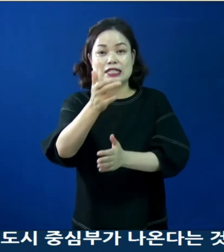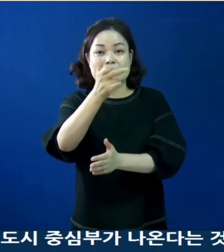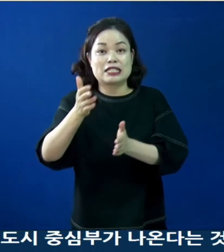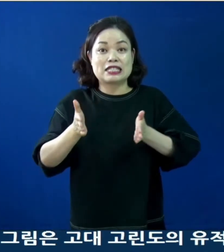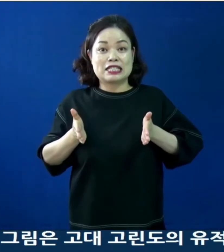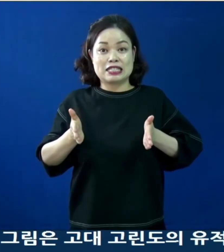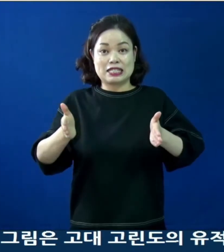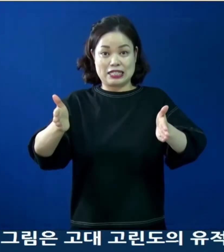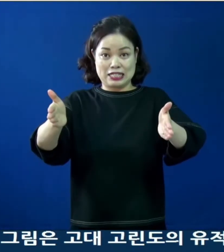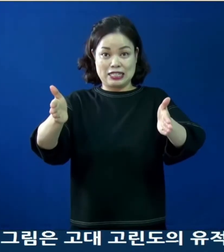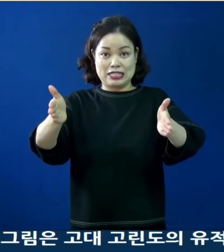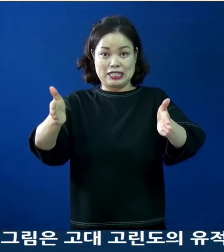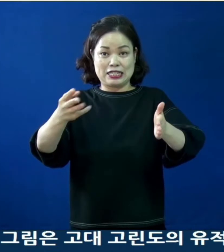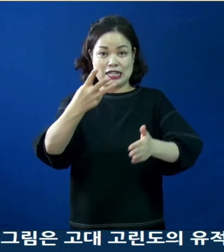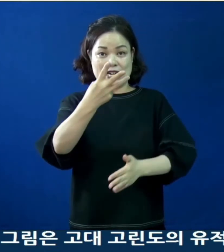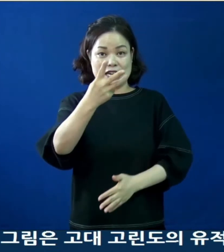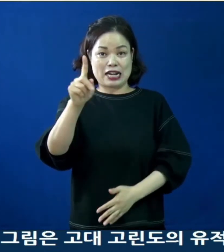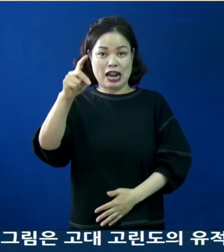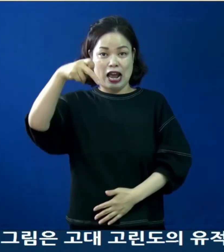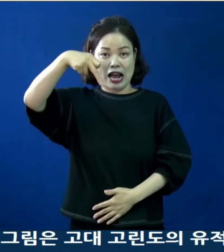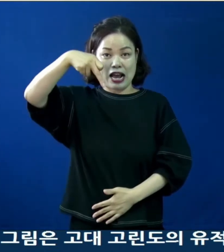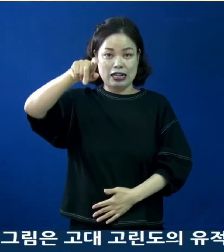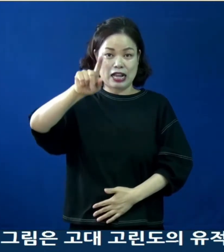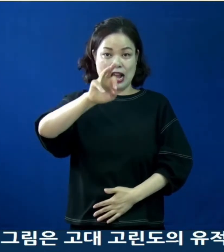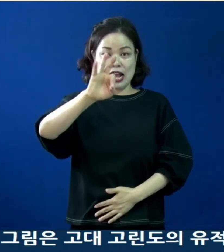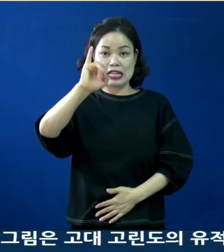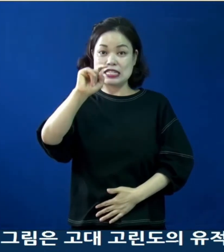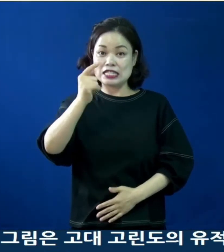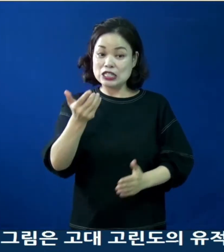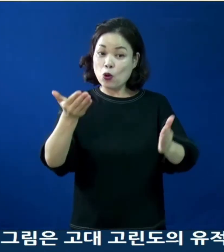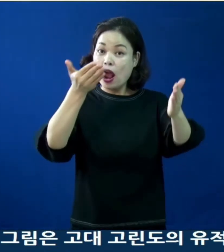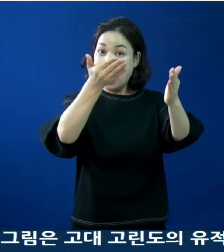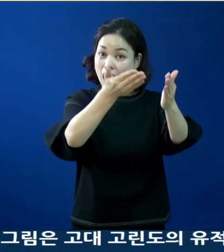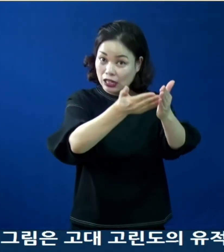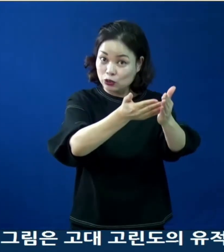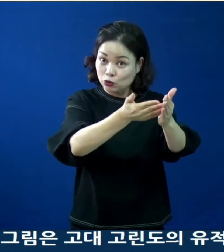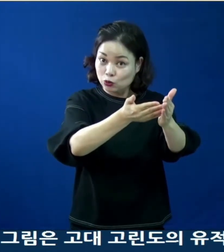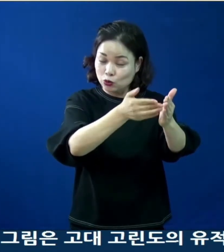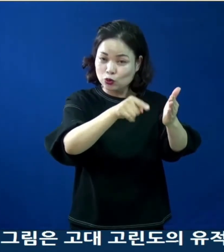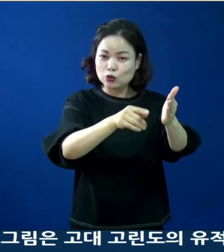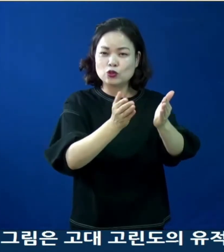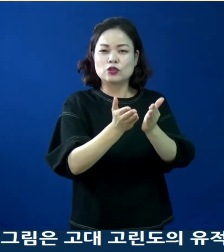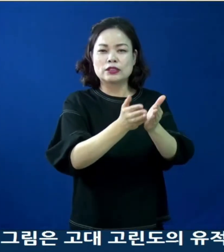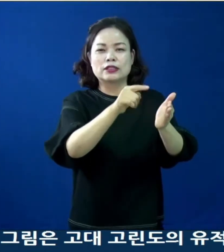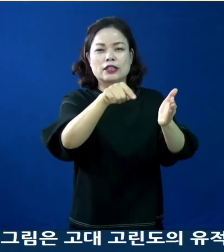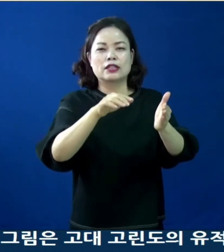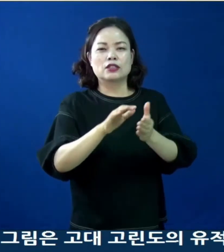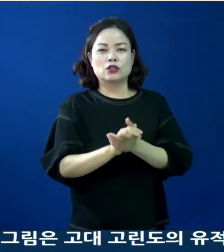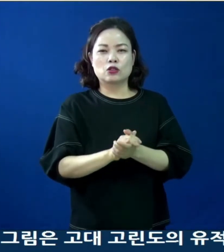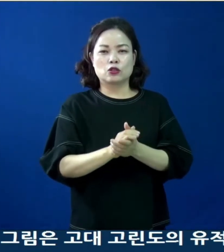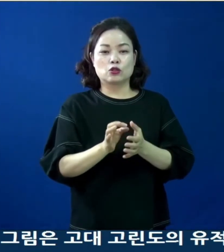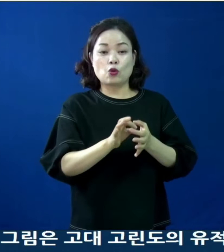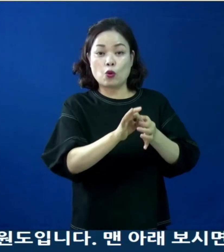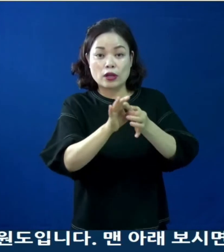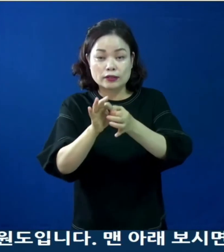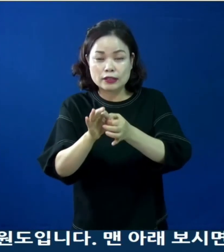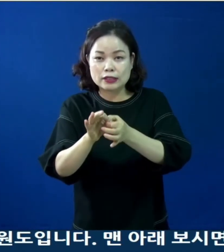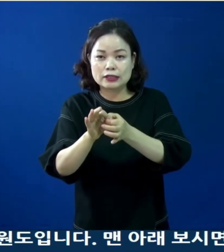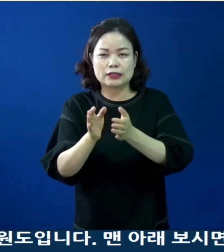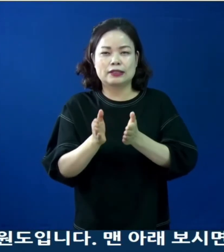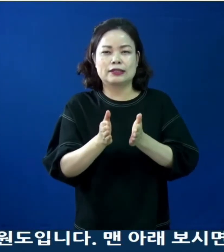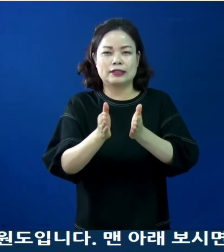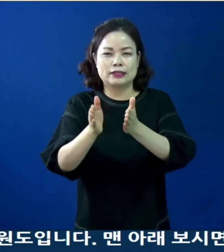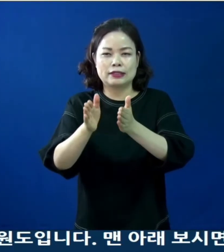대로예요. 그러니까 라카이온이라는 게 항구, 그 항구에서 나오면 성문 통해 가지고 저 길로 쭉 들어가는